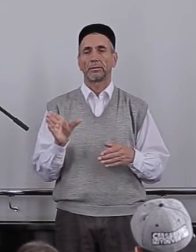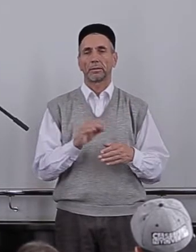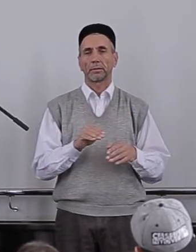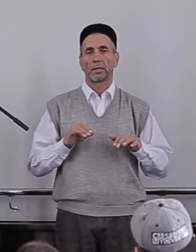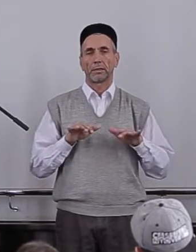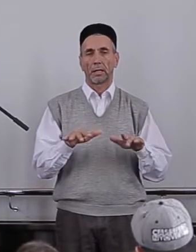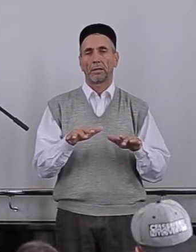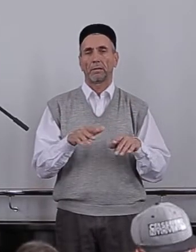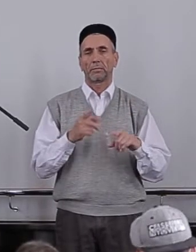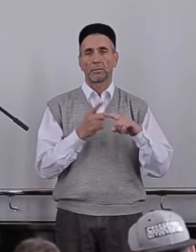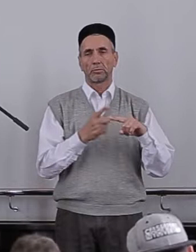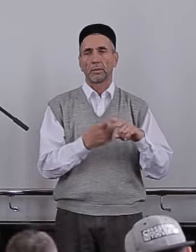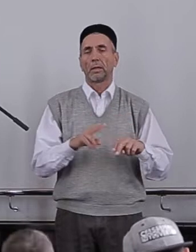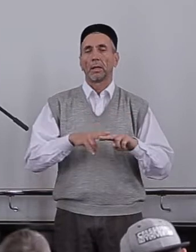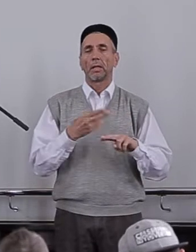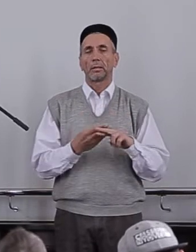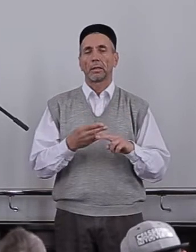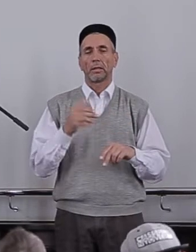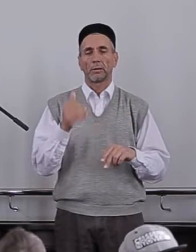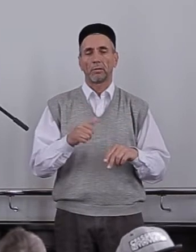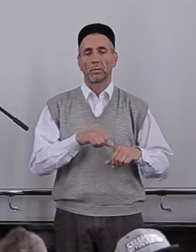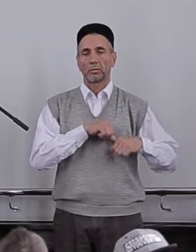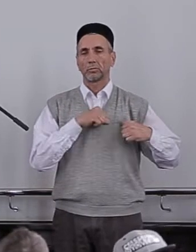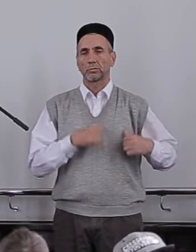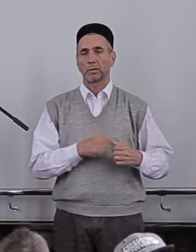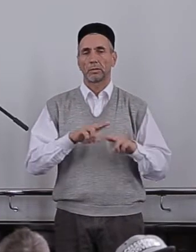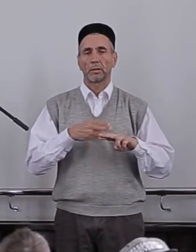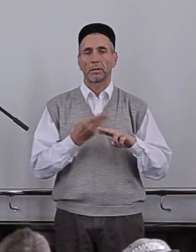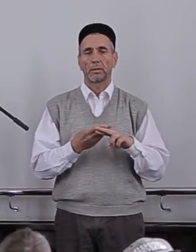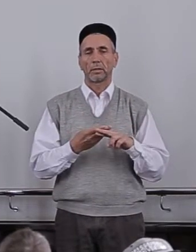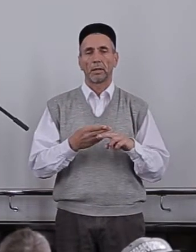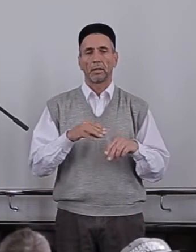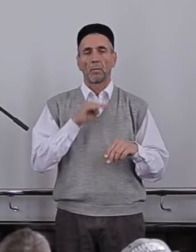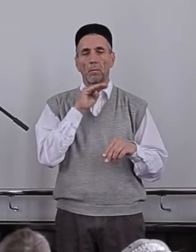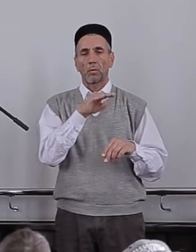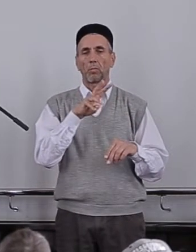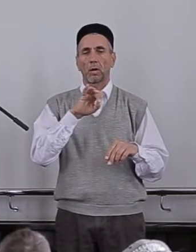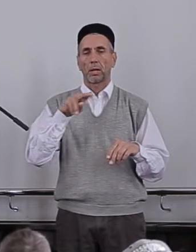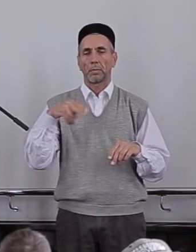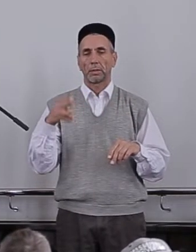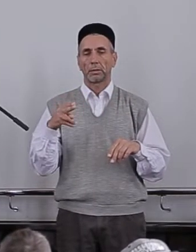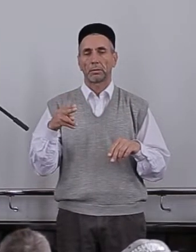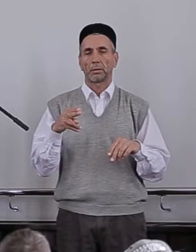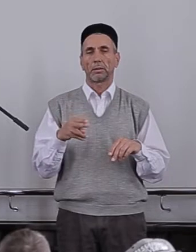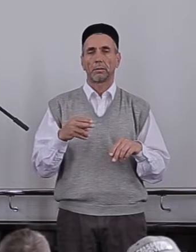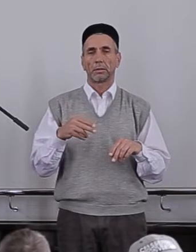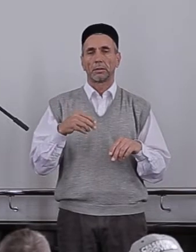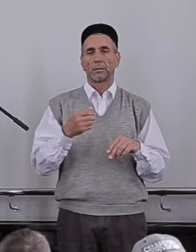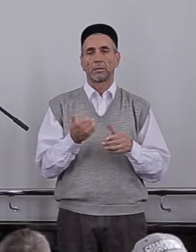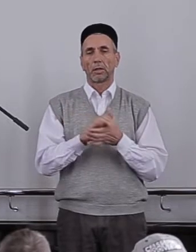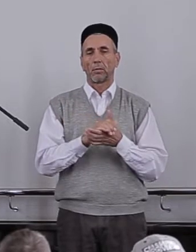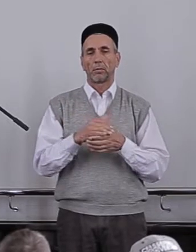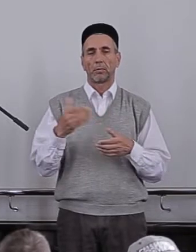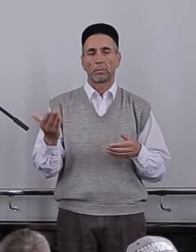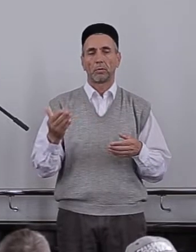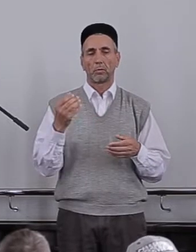olsun. Hem de onun sevgili Resulüne, Peygamberimizge, Muhammed Mustafa sallallahu aleyhi